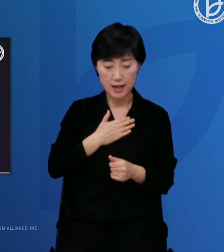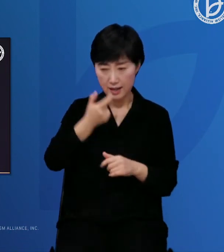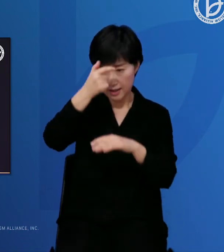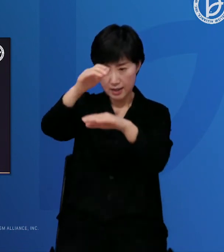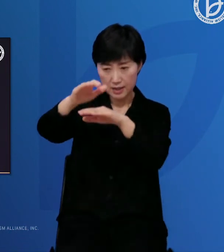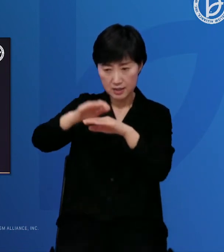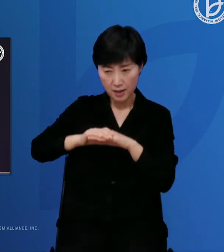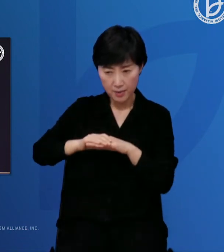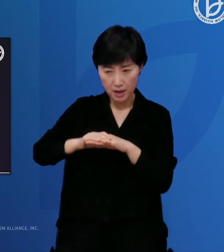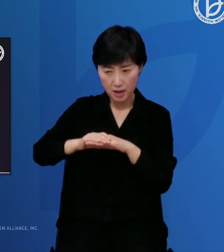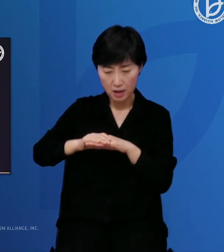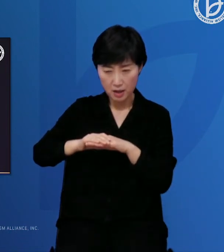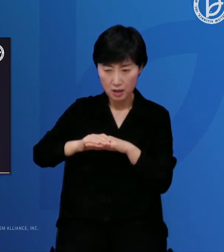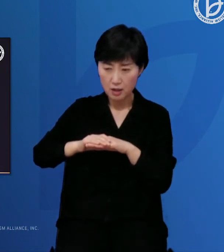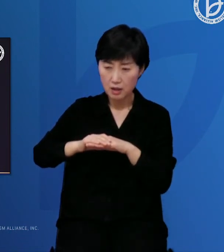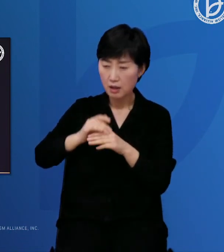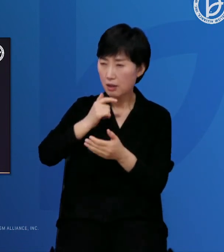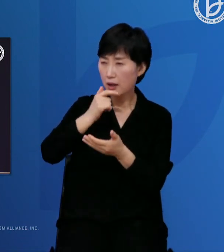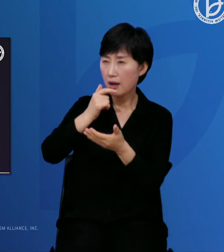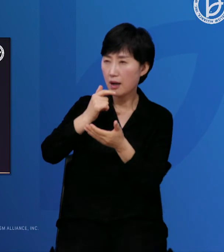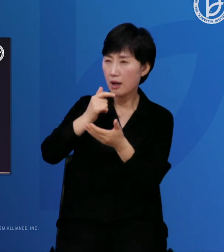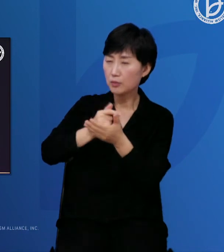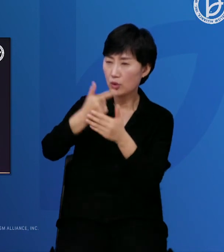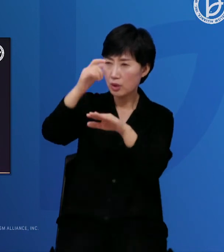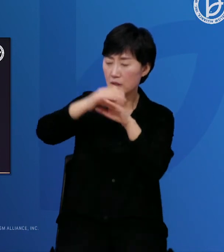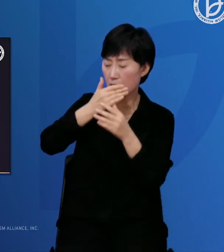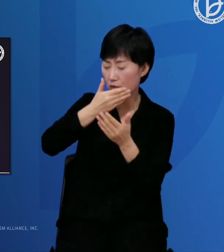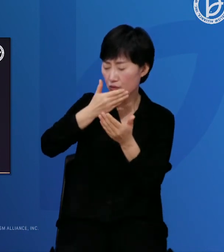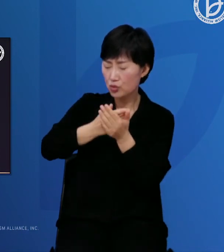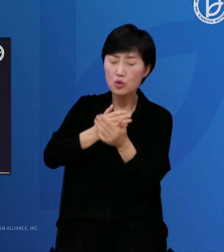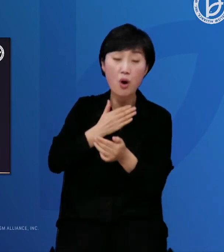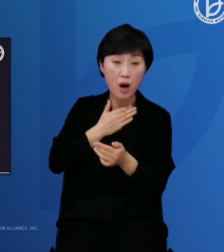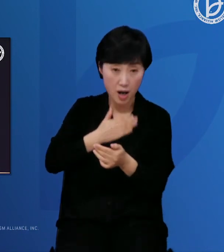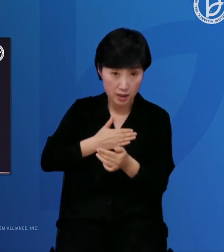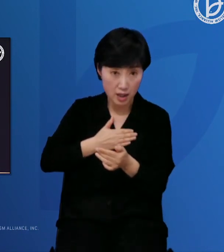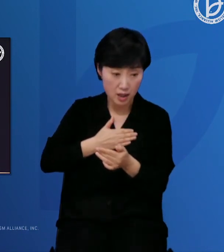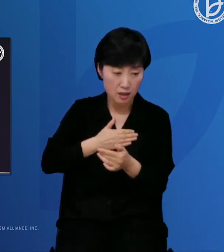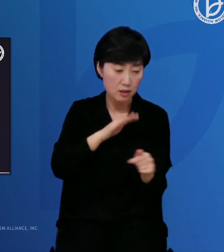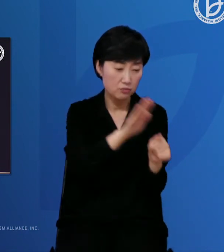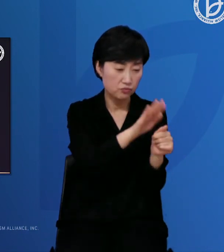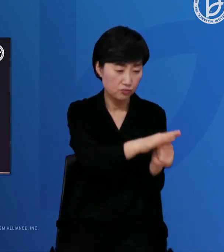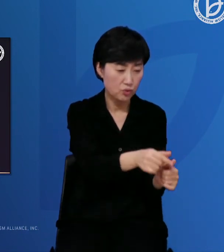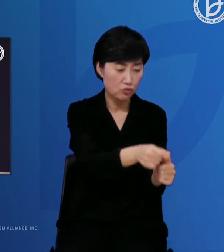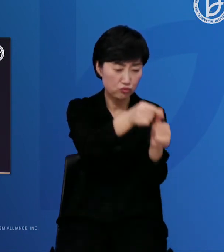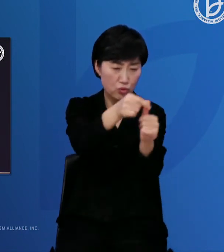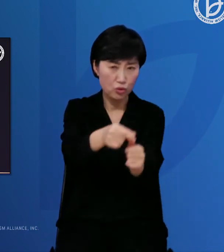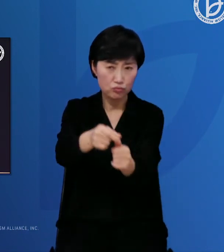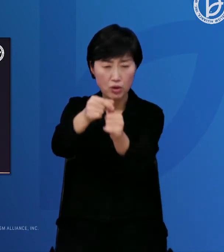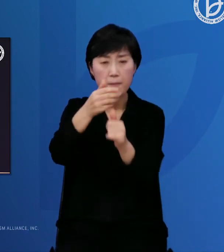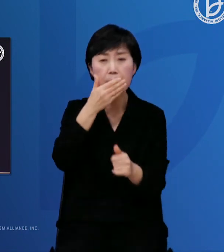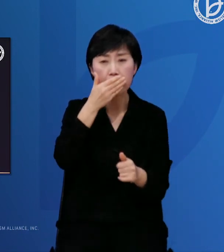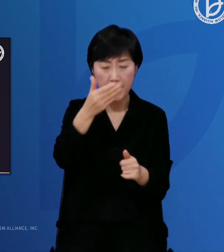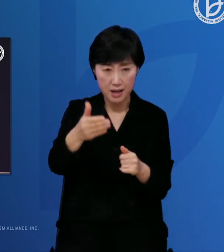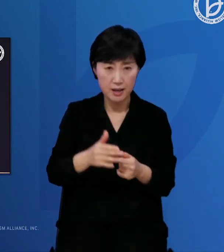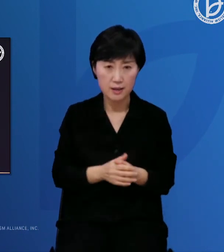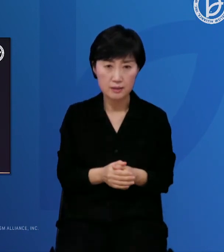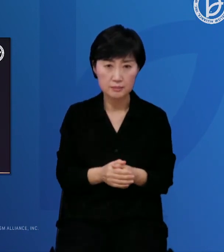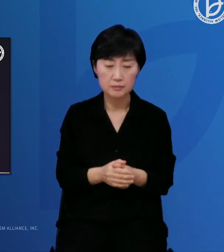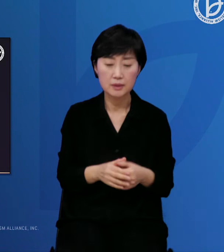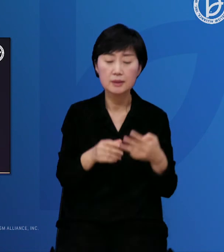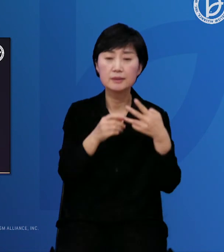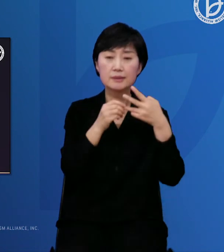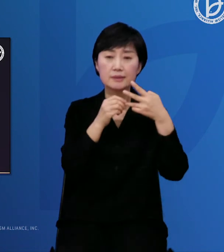다 살릴 수 있습니다. So long as you do not lose hold of worship, everything can be saved. 세 번째입니다.